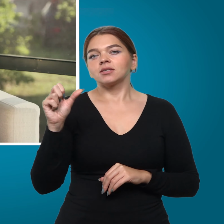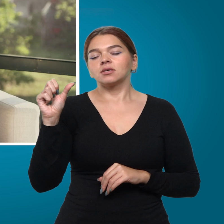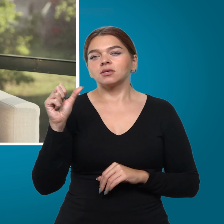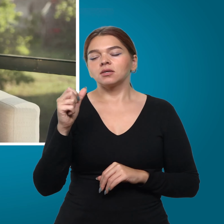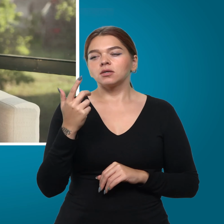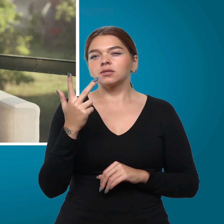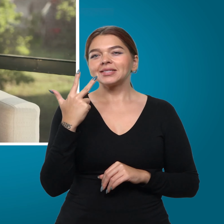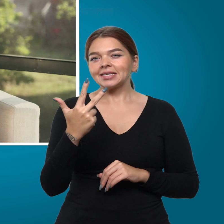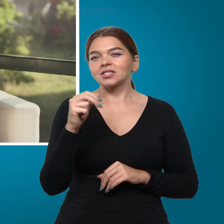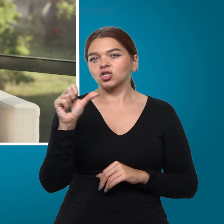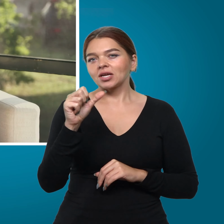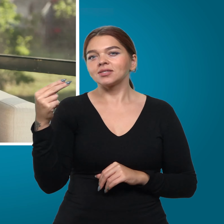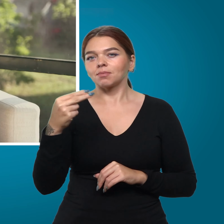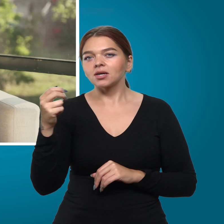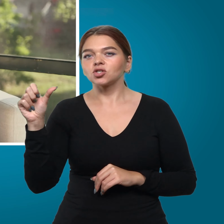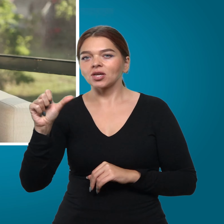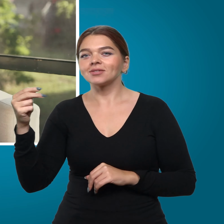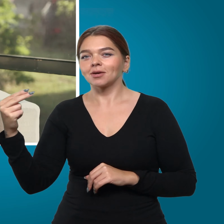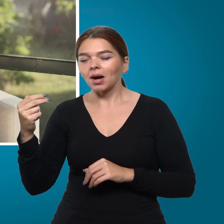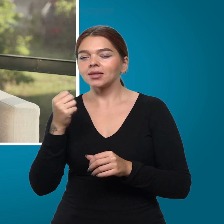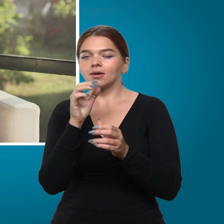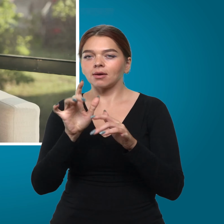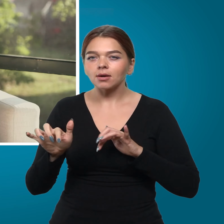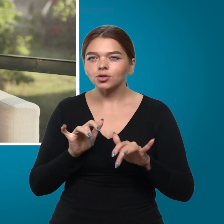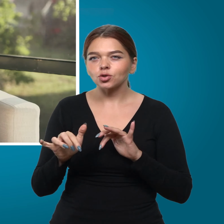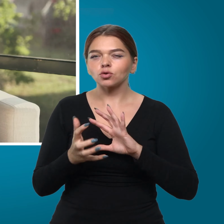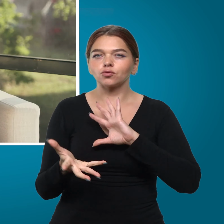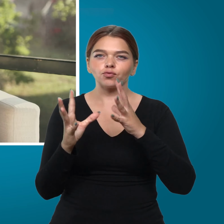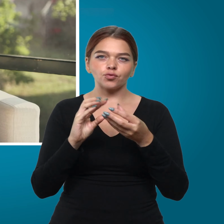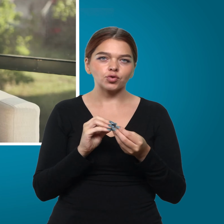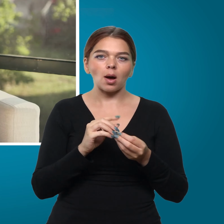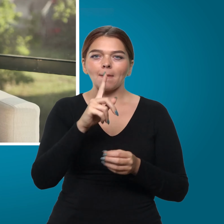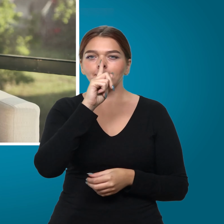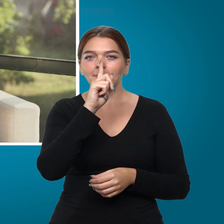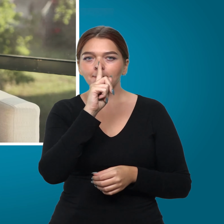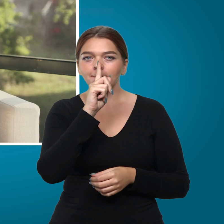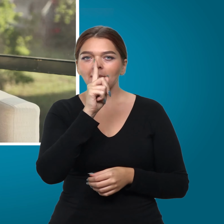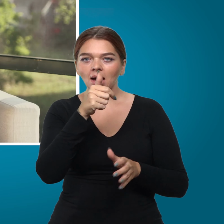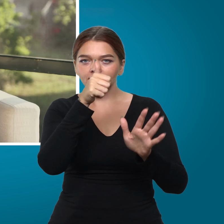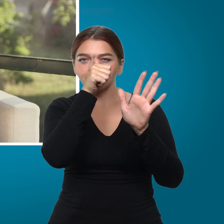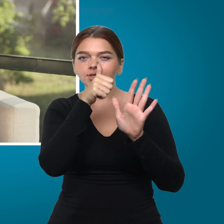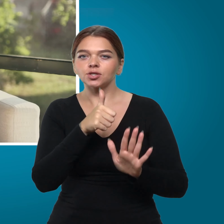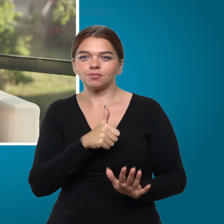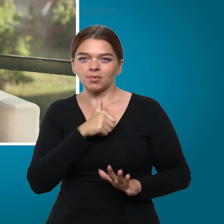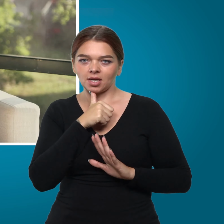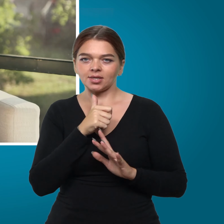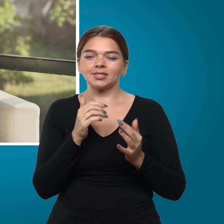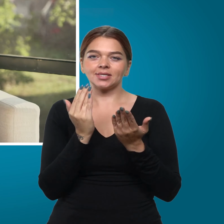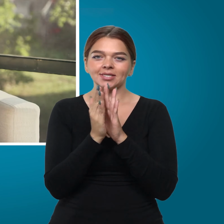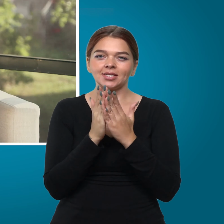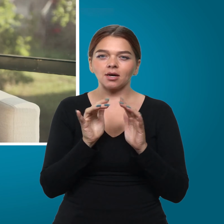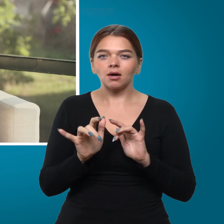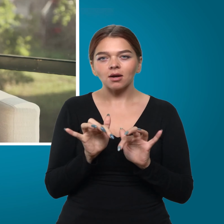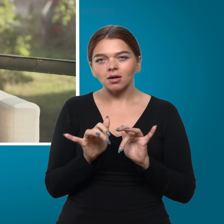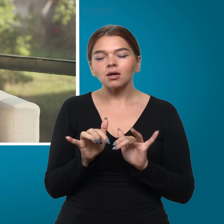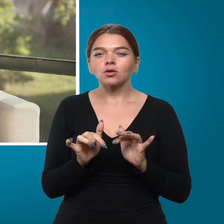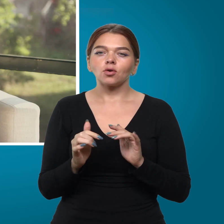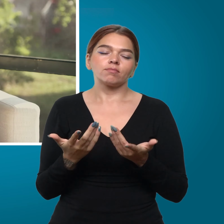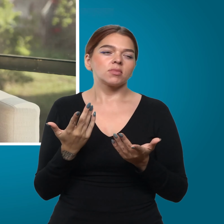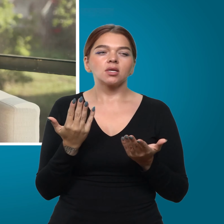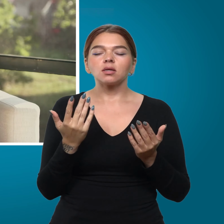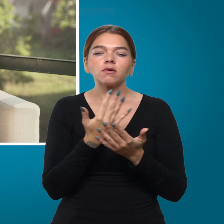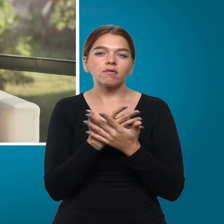visada. Tai realiai pasiskirdavau, kokie 3 savaitgaliai tokie per mėnesį, man užtruko viskas iki 1,5